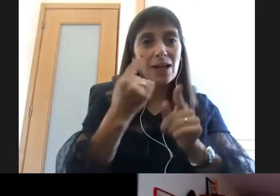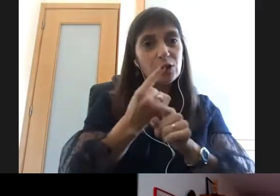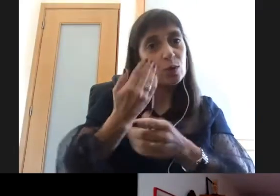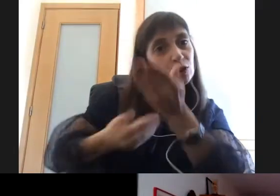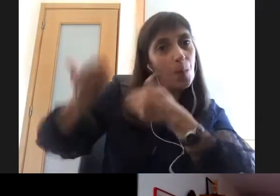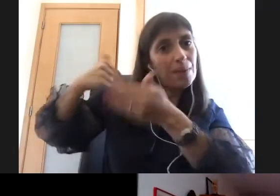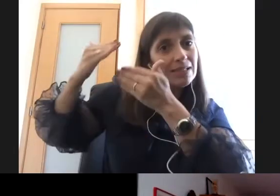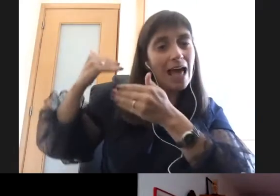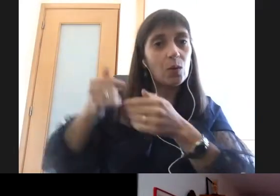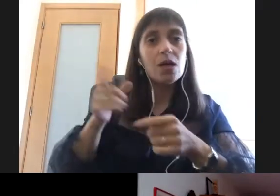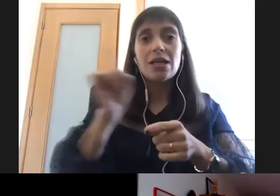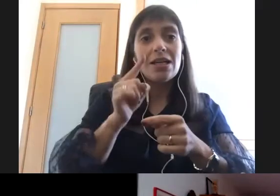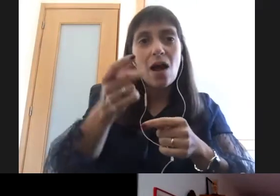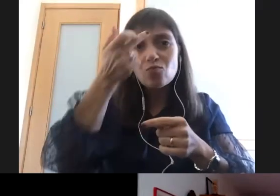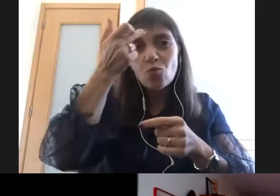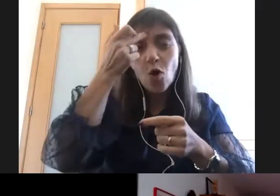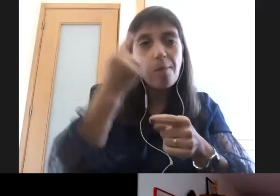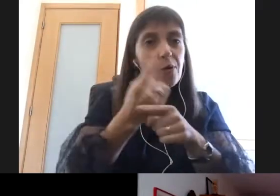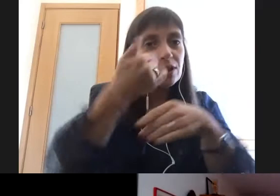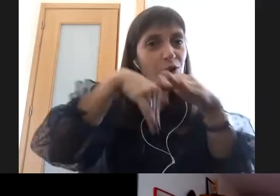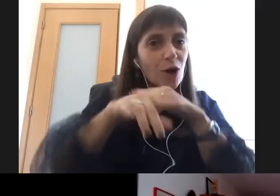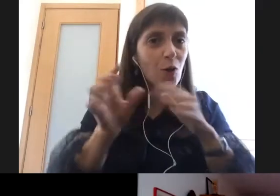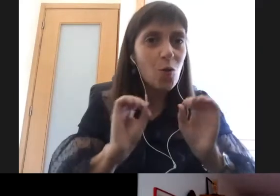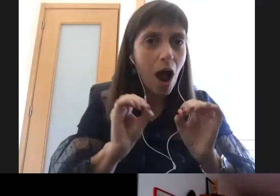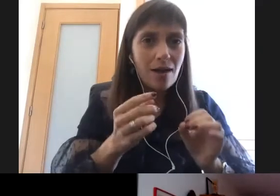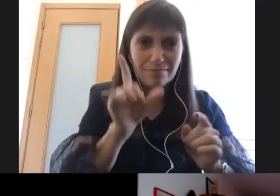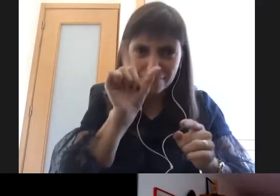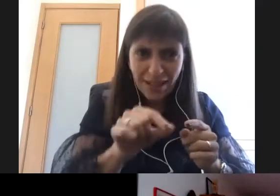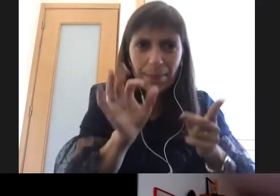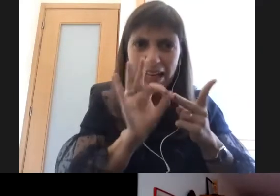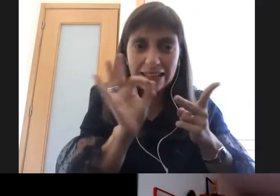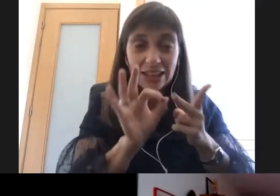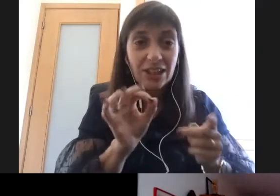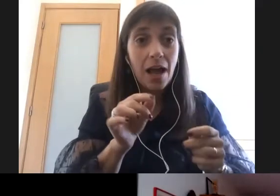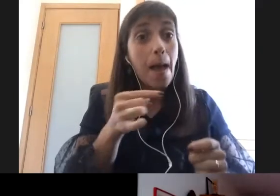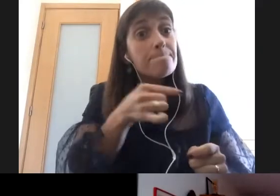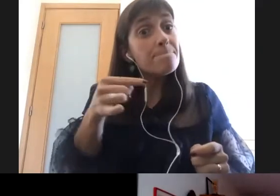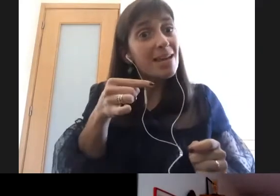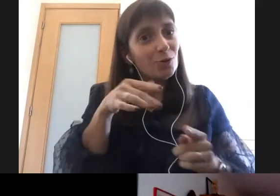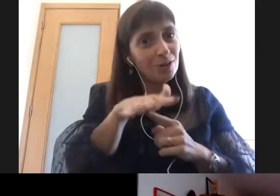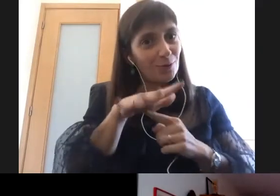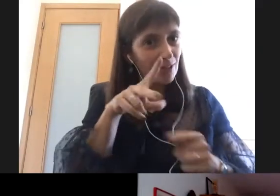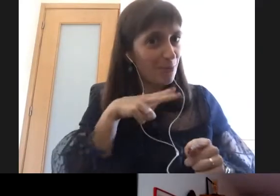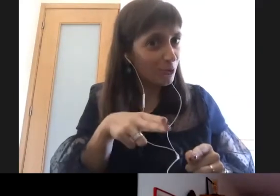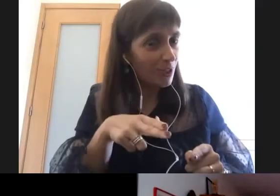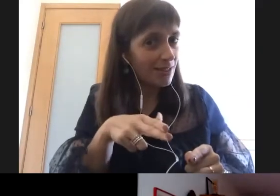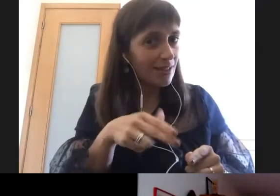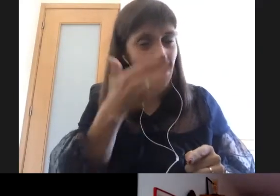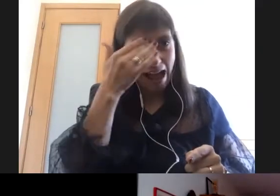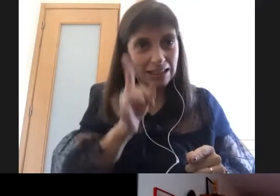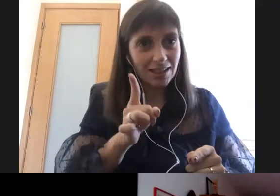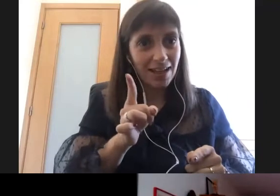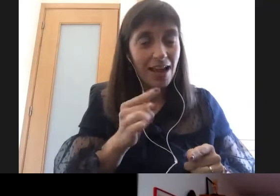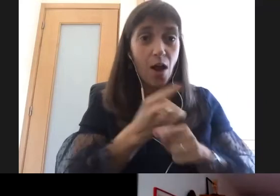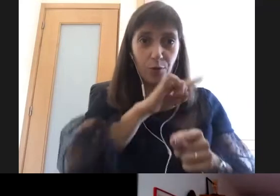guardando coisas. Também é uma característica menos portuguesa do sentido de guardar coisas, guarda-se muitas